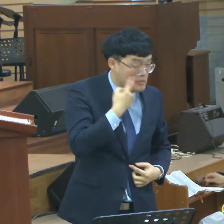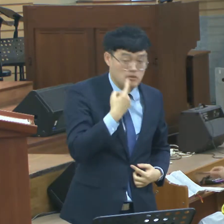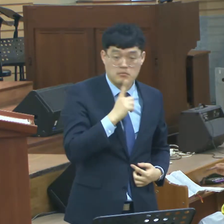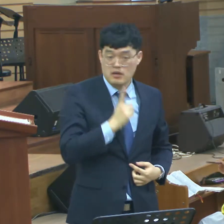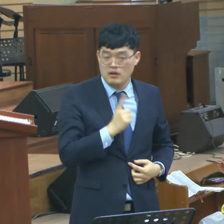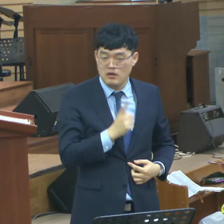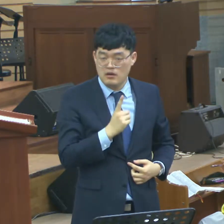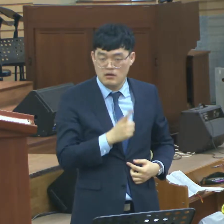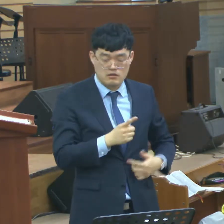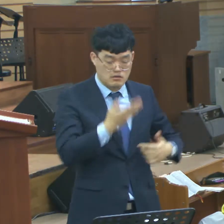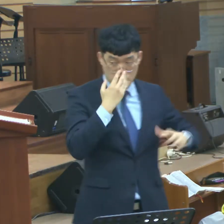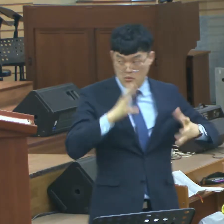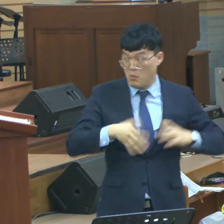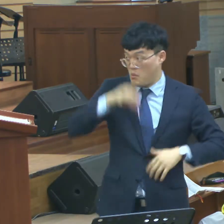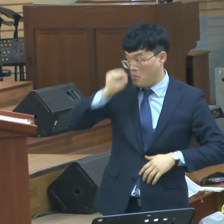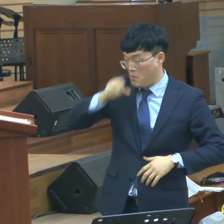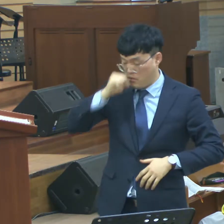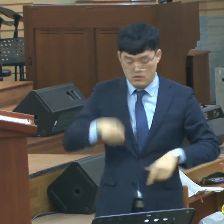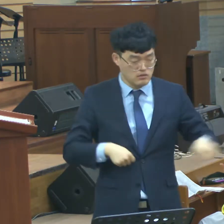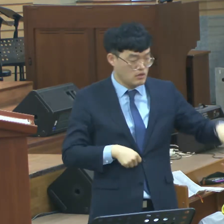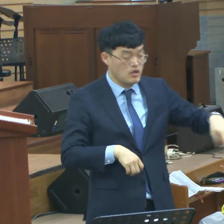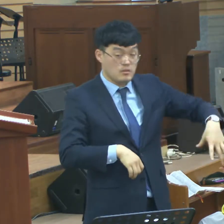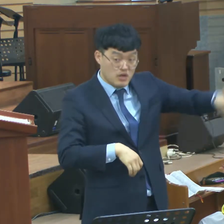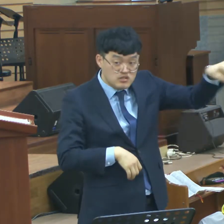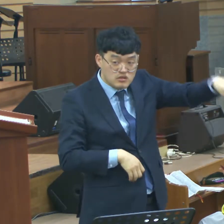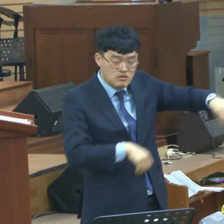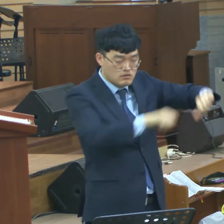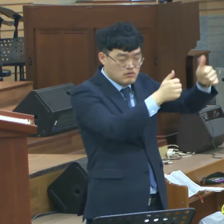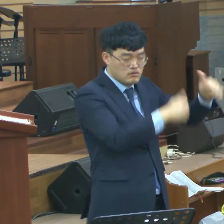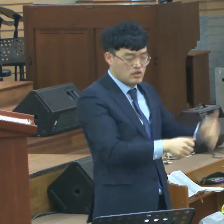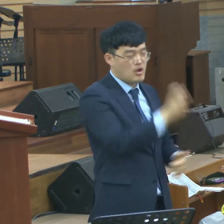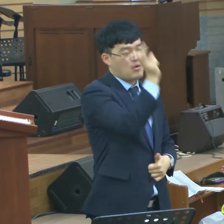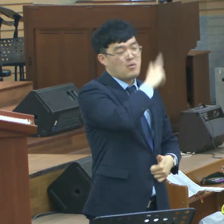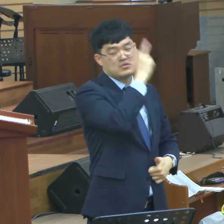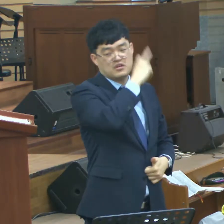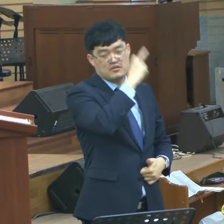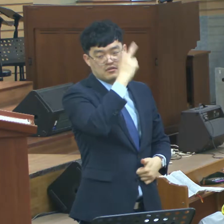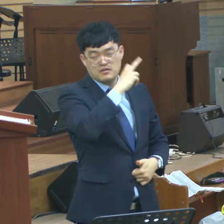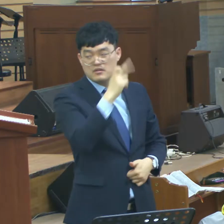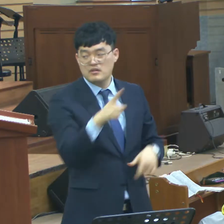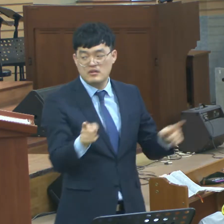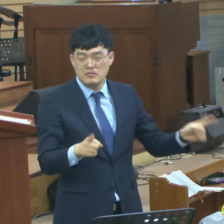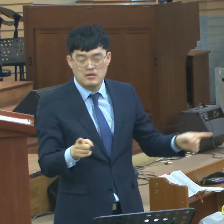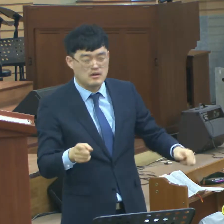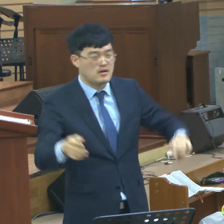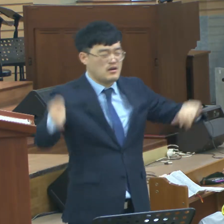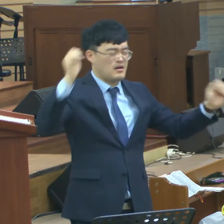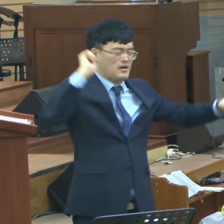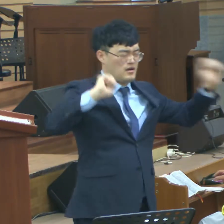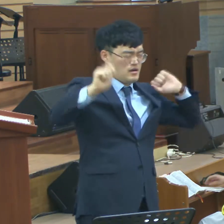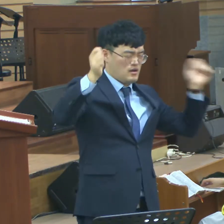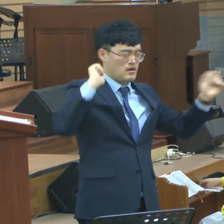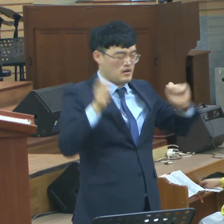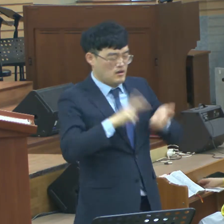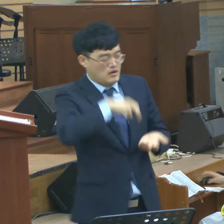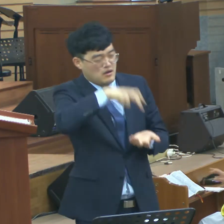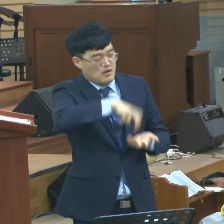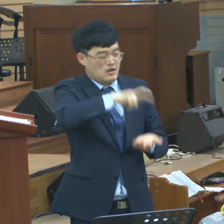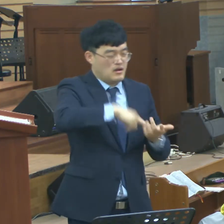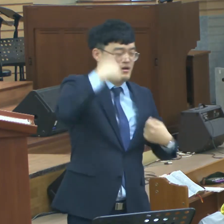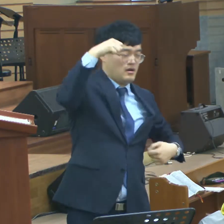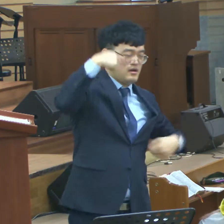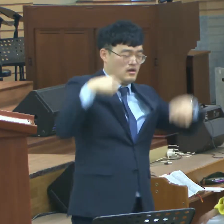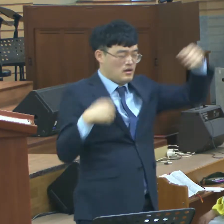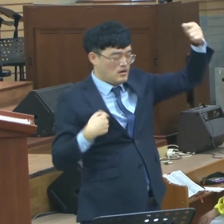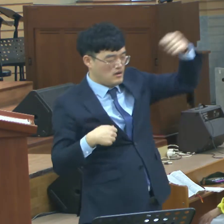그랬어요. 그래서 바알 선지자 먼저 해보라 그랬어요. 자, 오전이에요. 오전 내내 바알 선지자 450명이